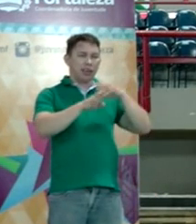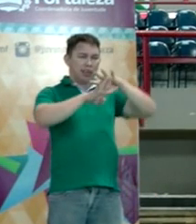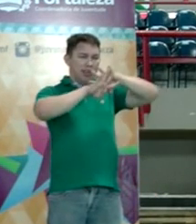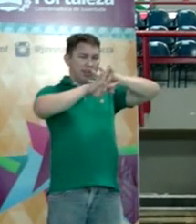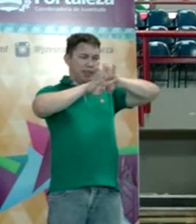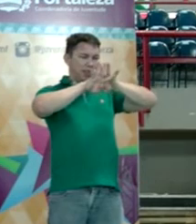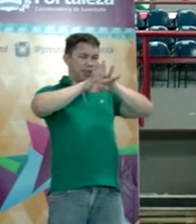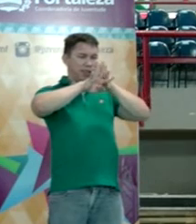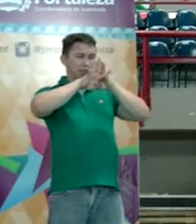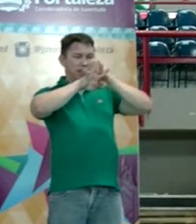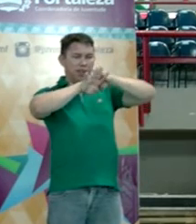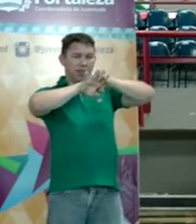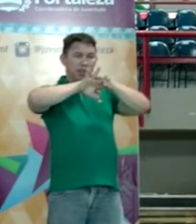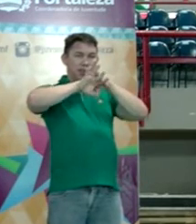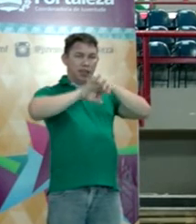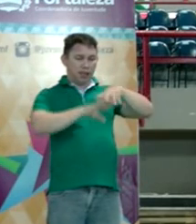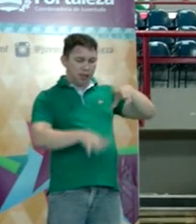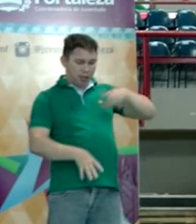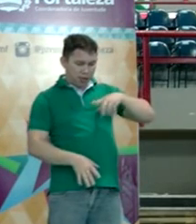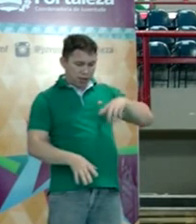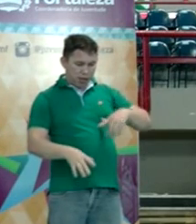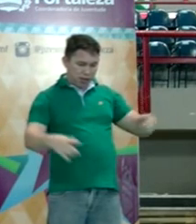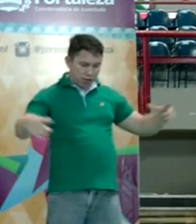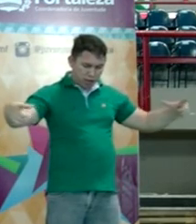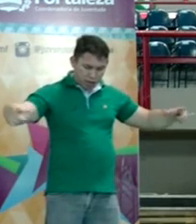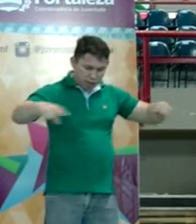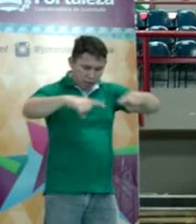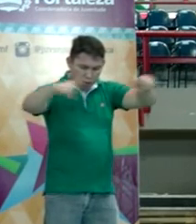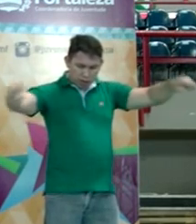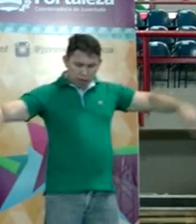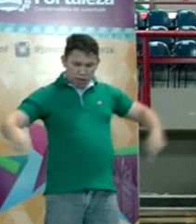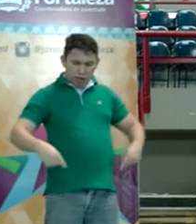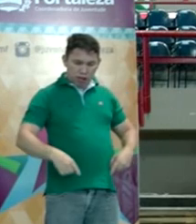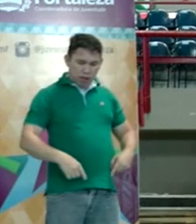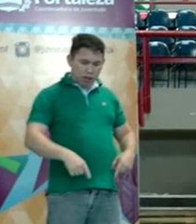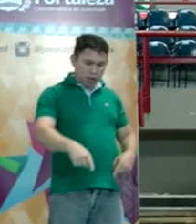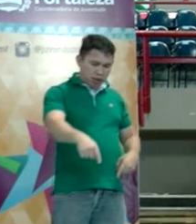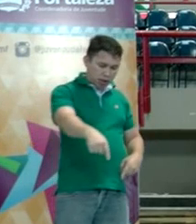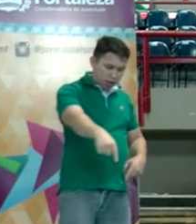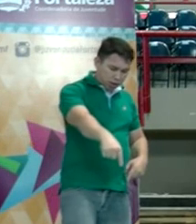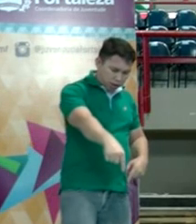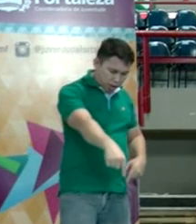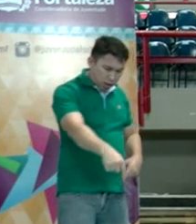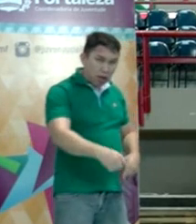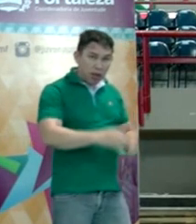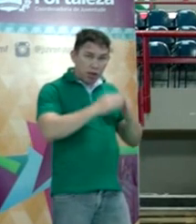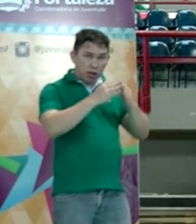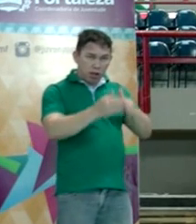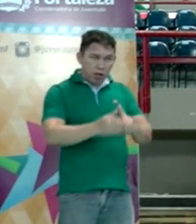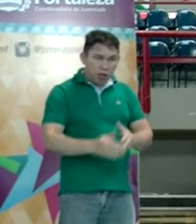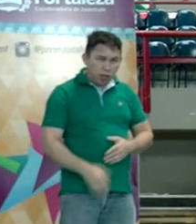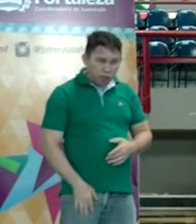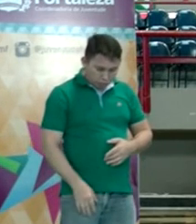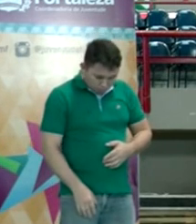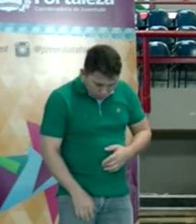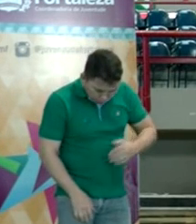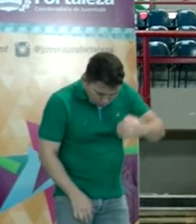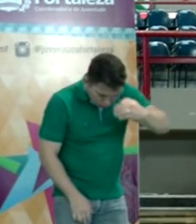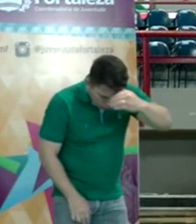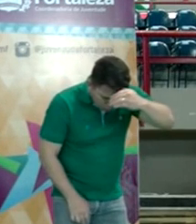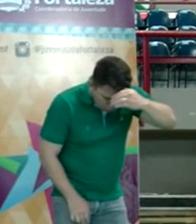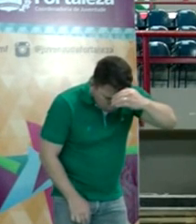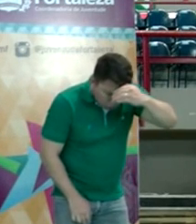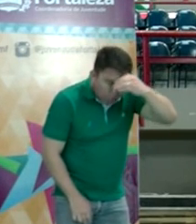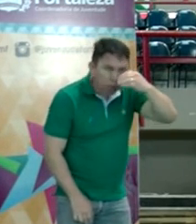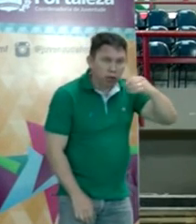nylon, e o guindaste, vamos dizer, a plataforma está aqui, e o barco está lá embaixo. O lá embaixo é lá embaixo mesmo, quer dizer,